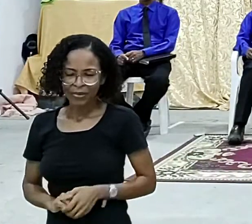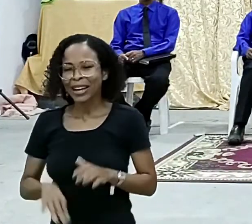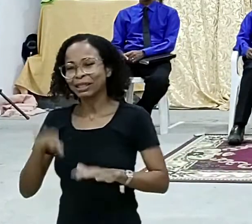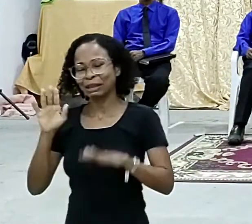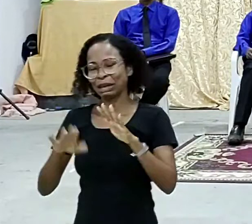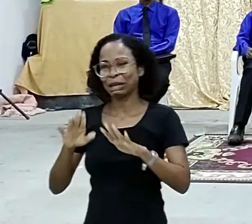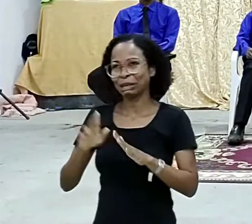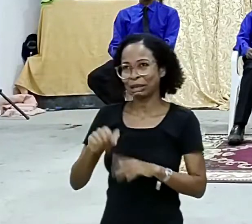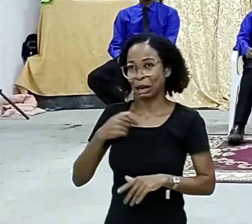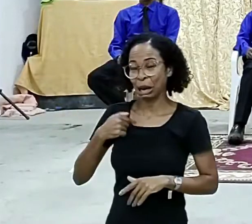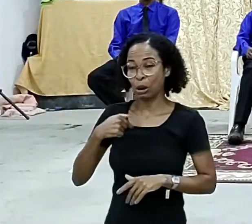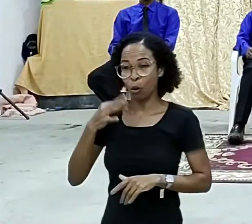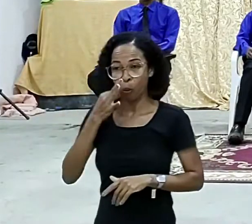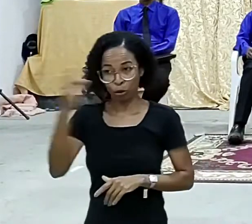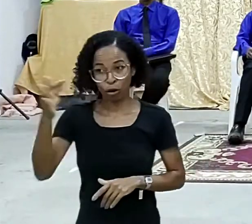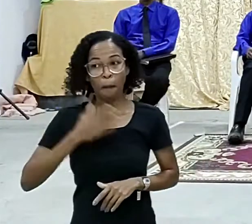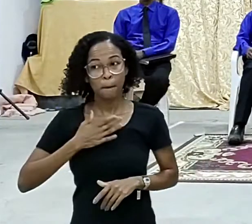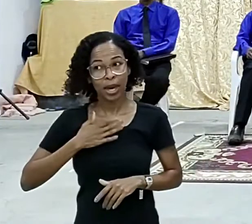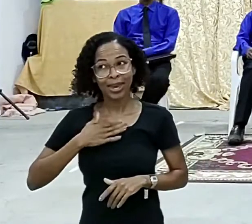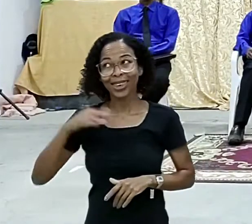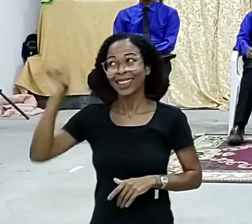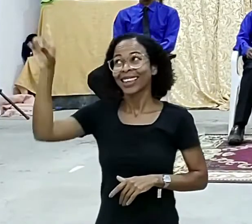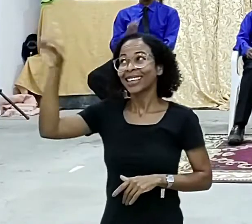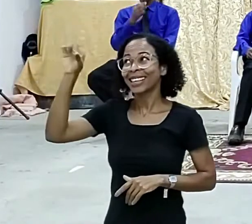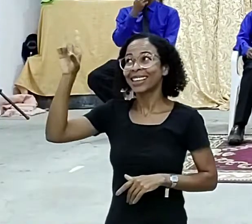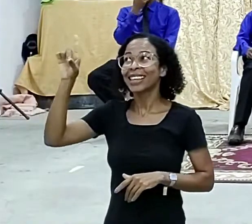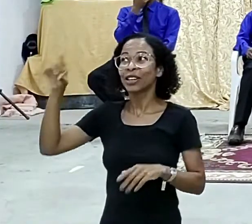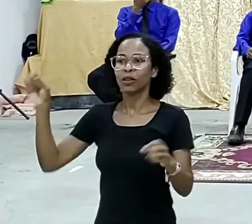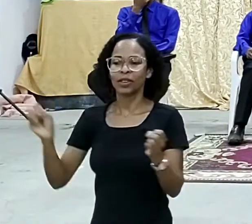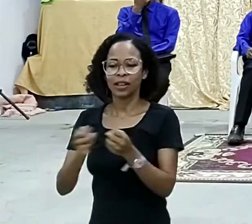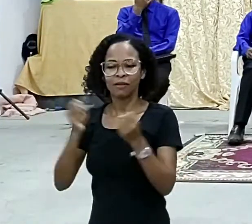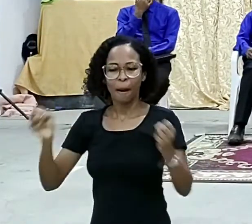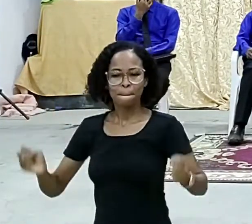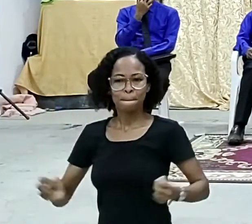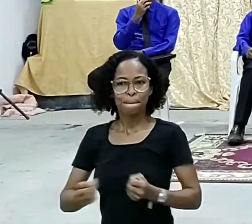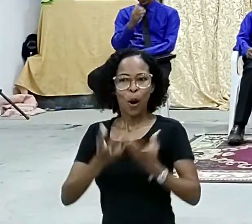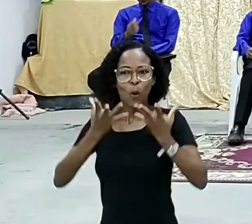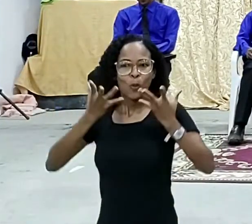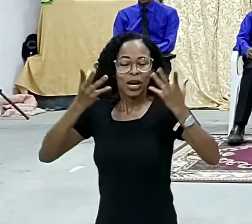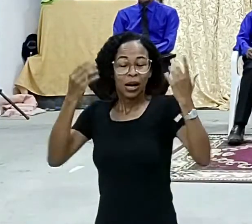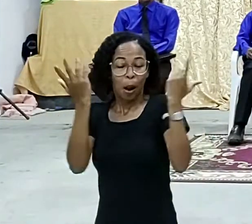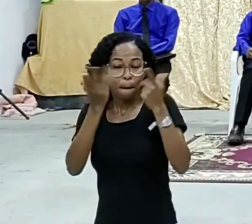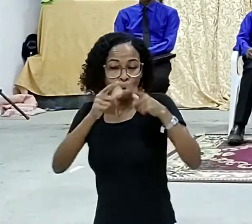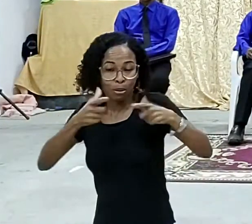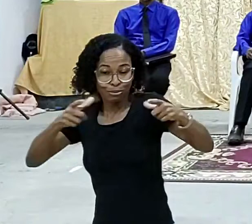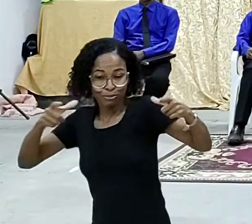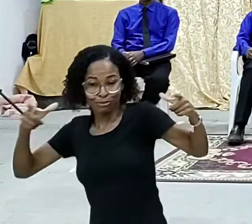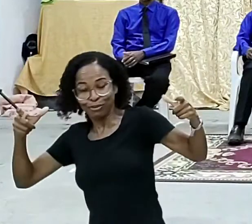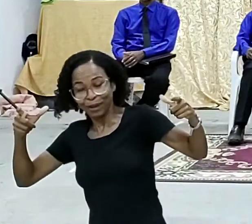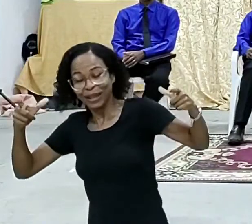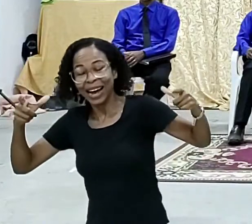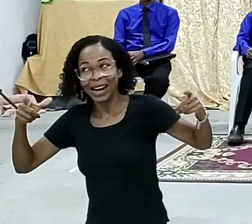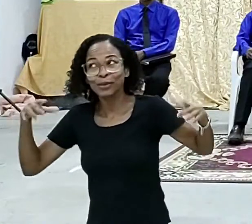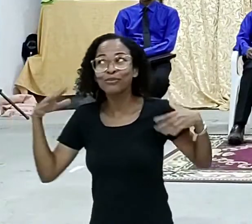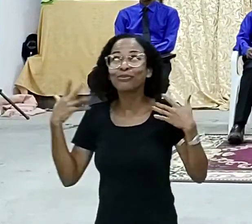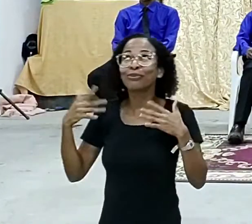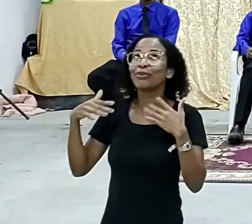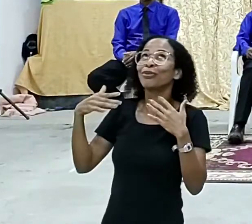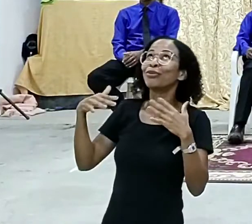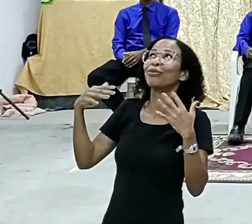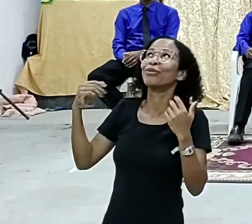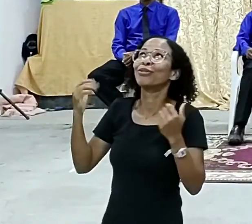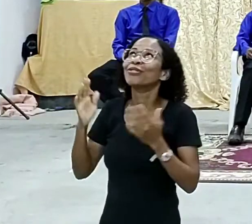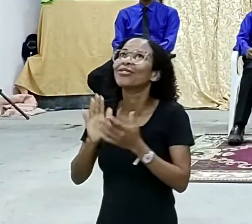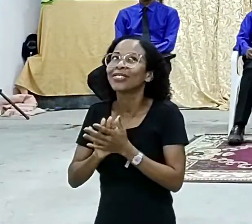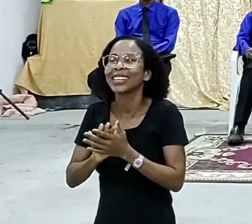faz. Pensamos em obter isso aqui, que são pequenas coisas,